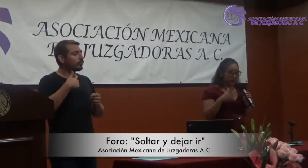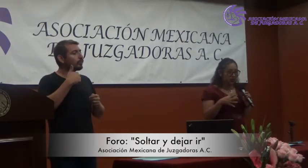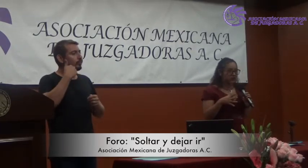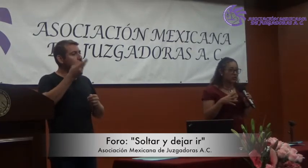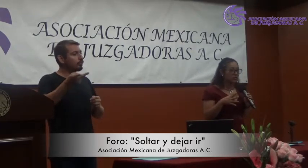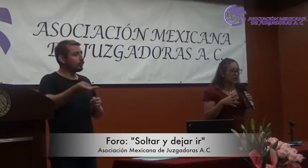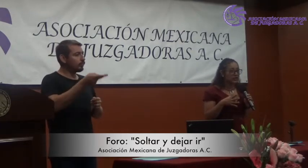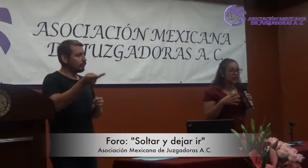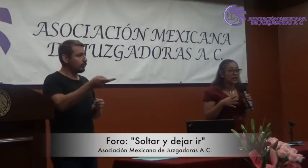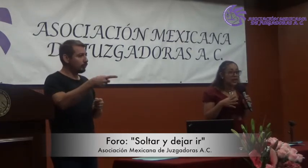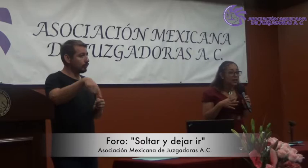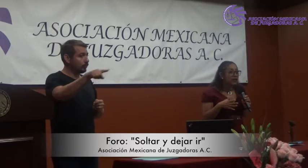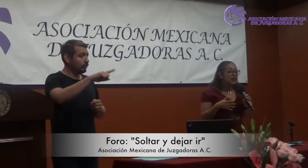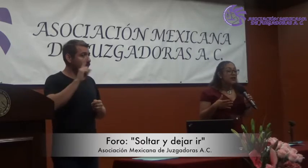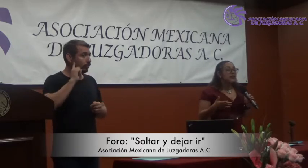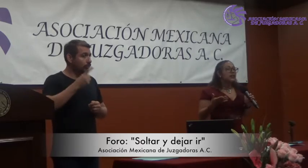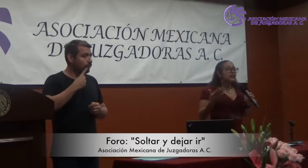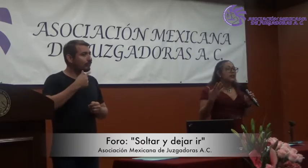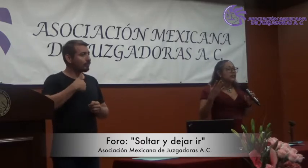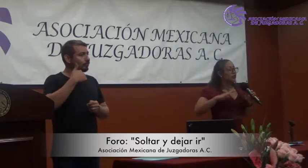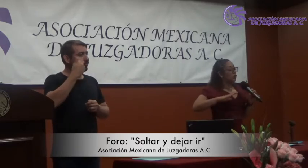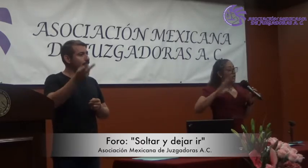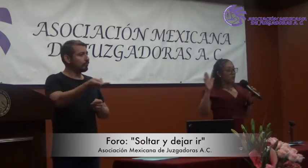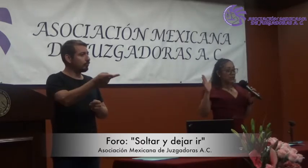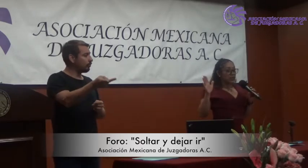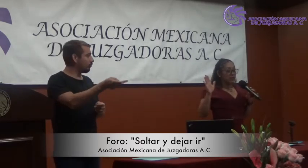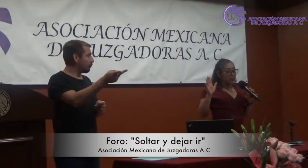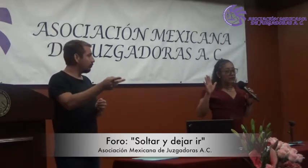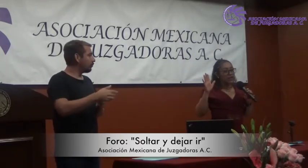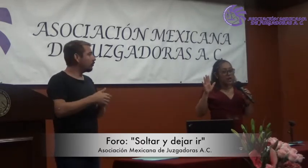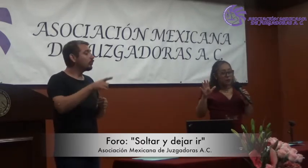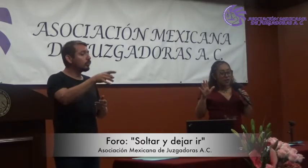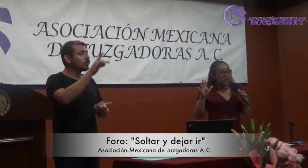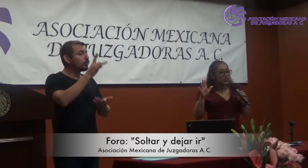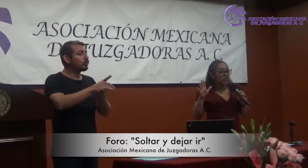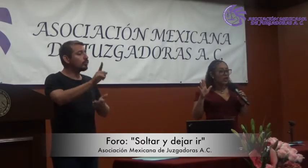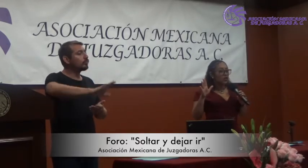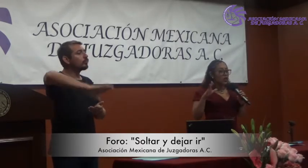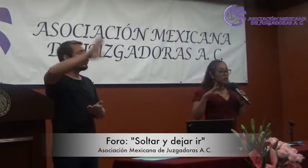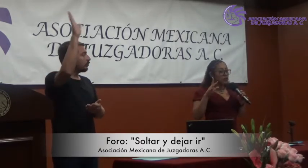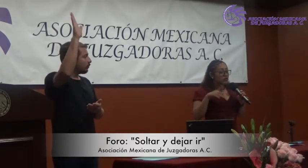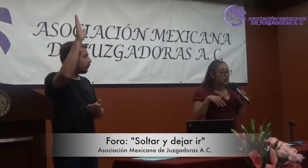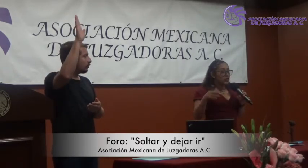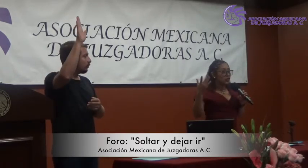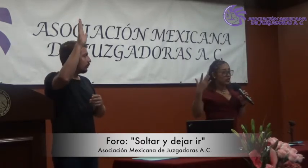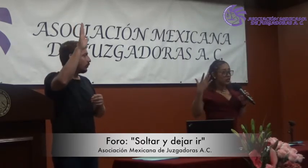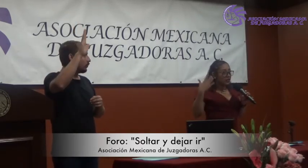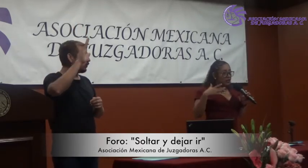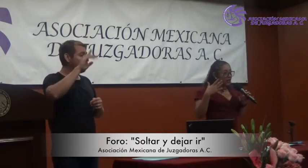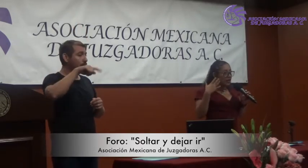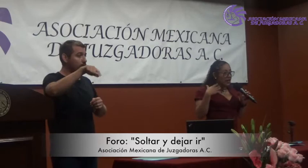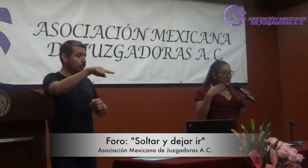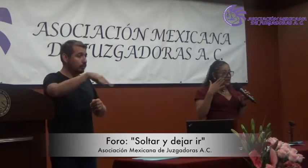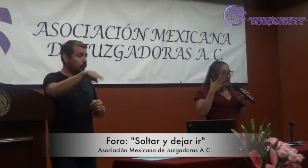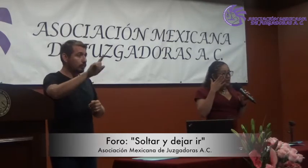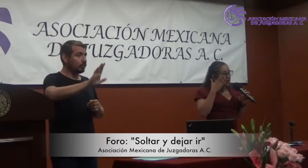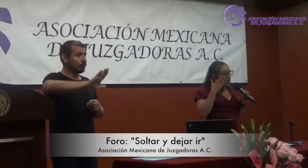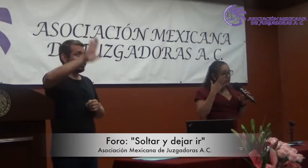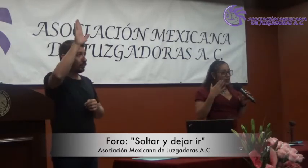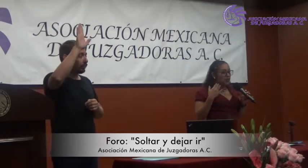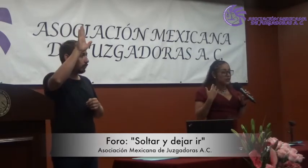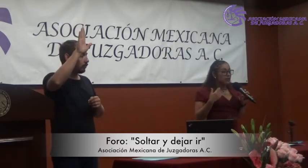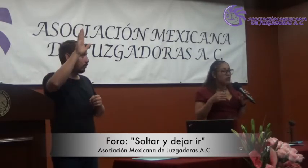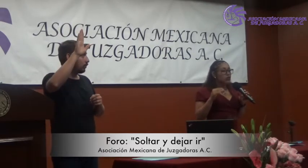a las personas sordas que están acá, únicamente que levanten la mano si alguna persona sorda de aquí antes